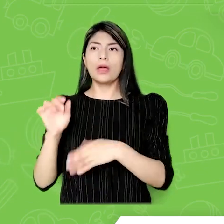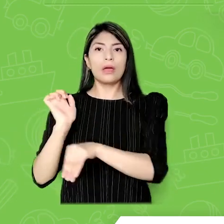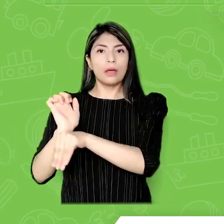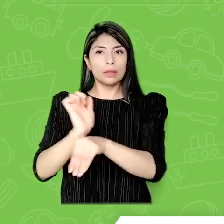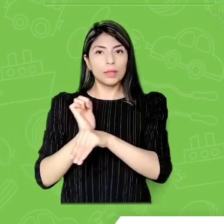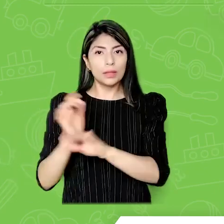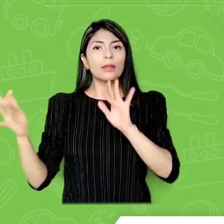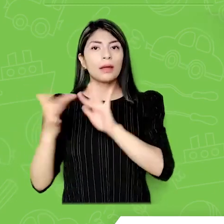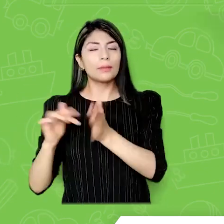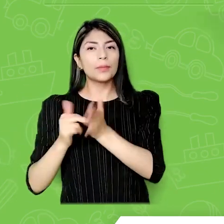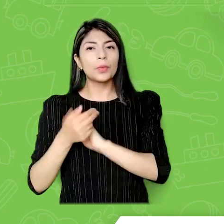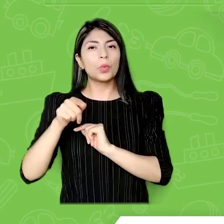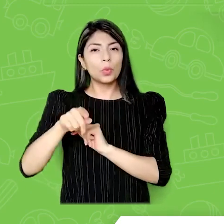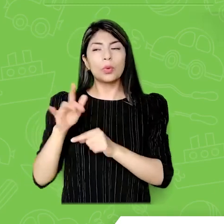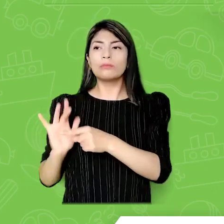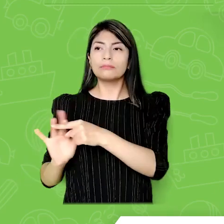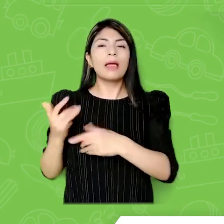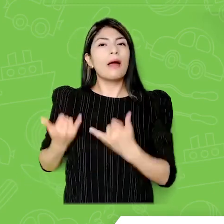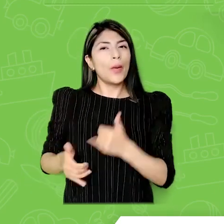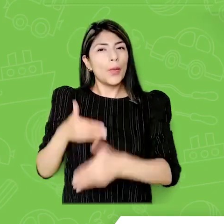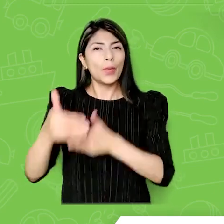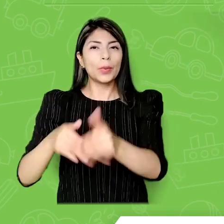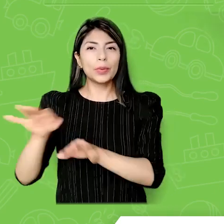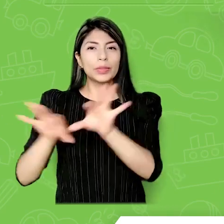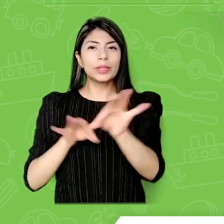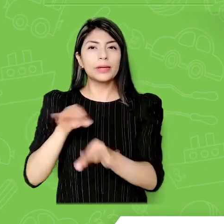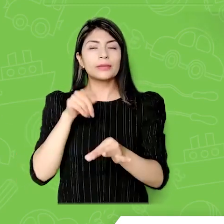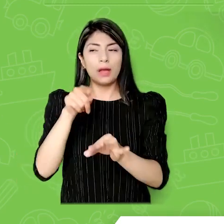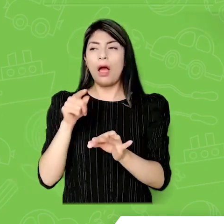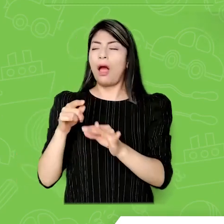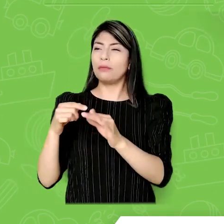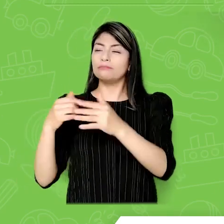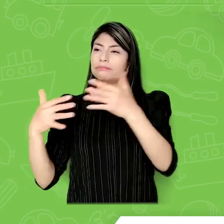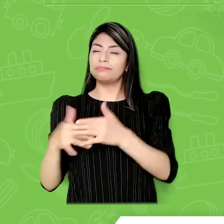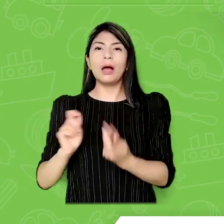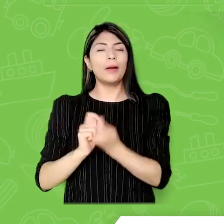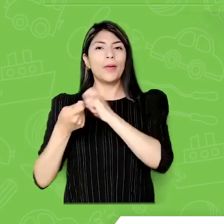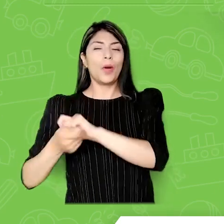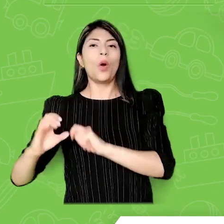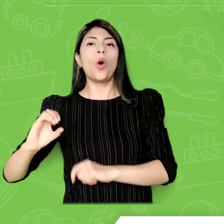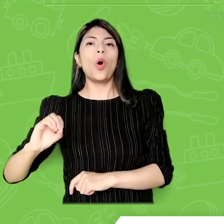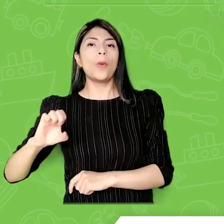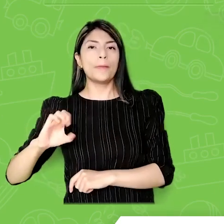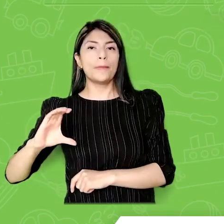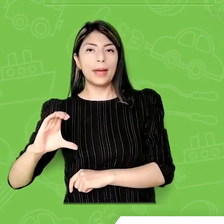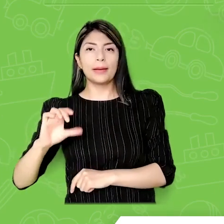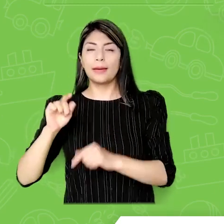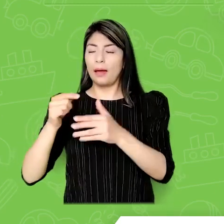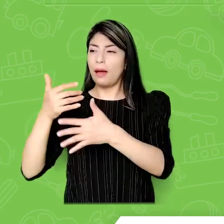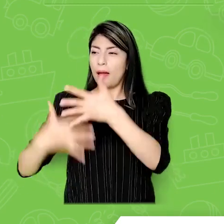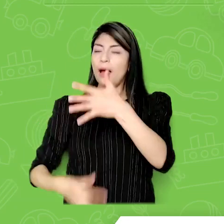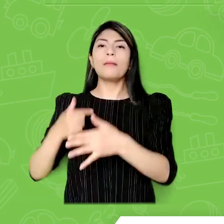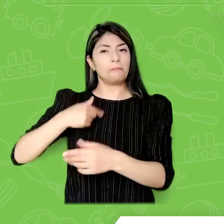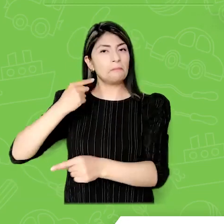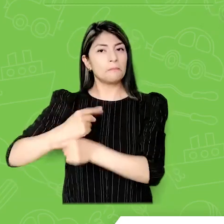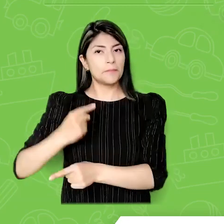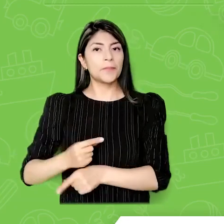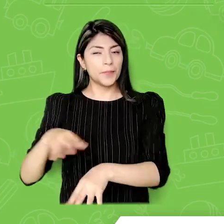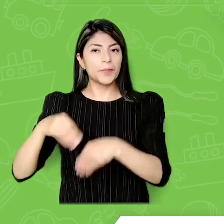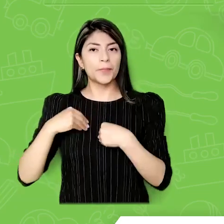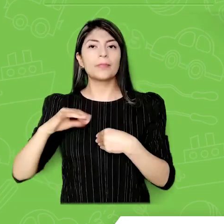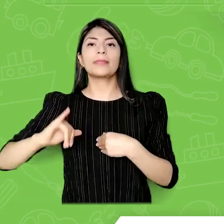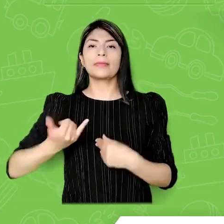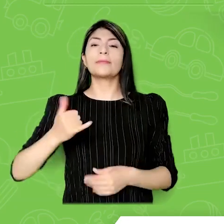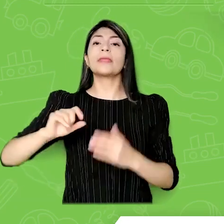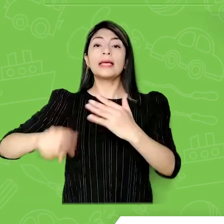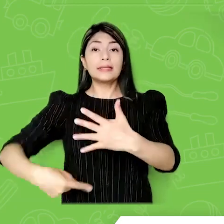selección, transcritos en la correspondiente OPEC. 6. No encontrarse incurso en causales constitucionales o